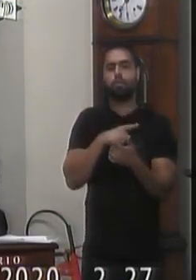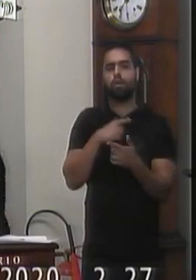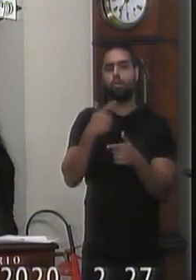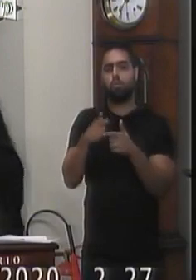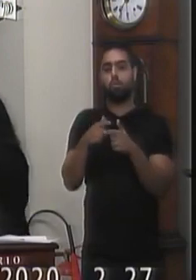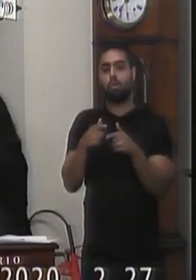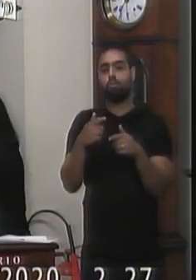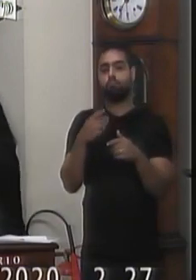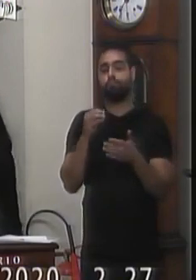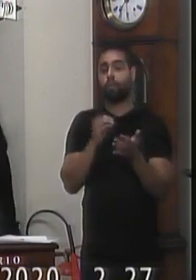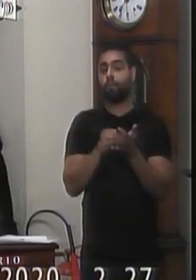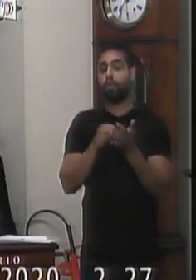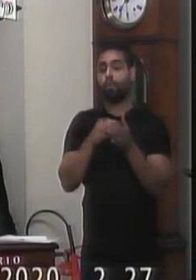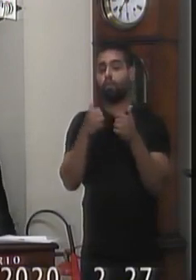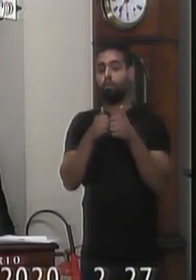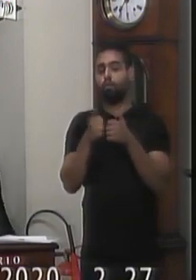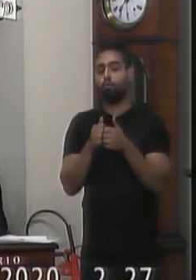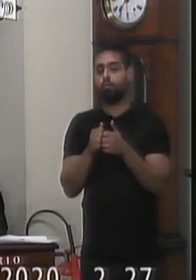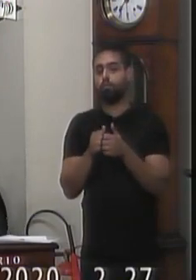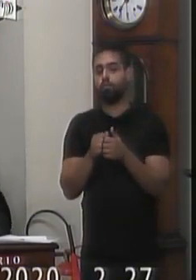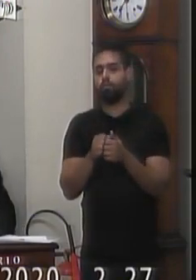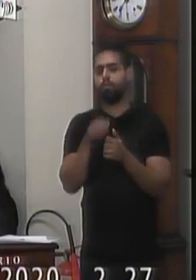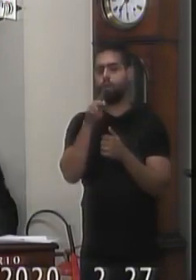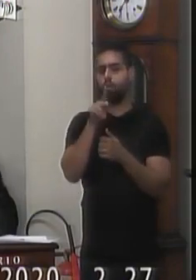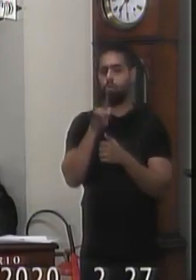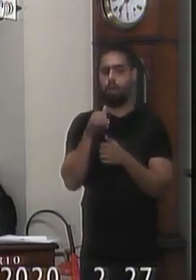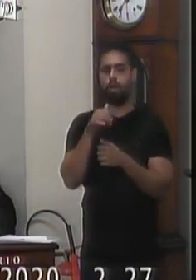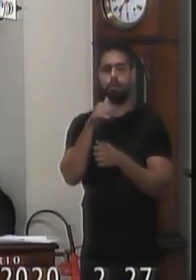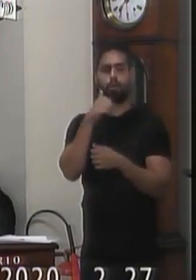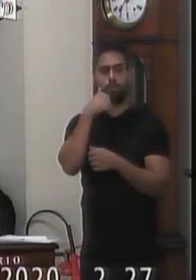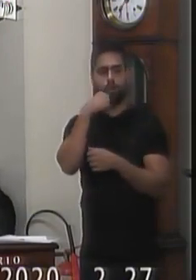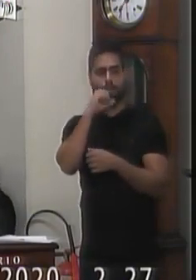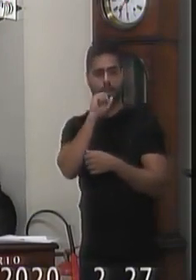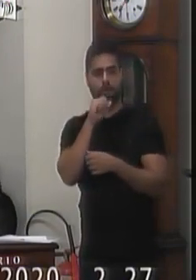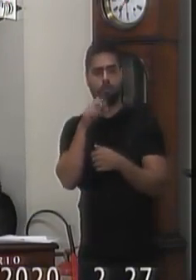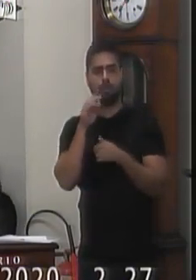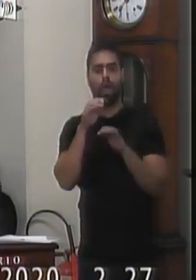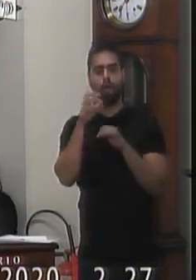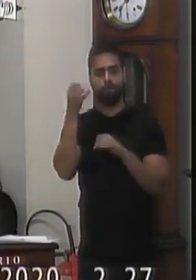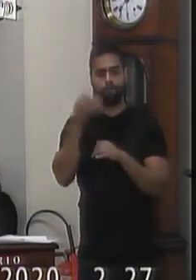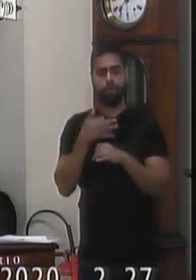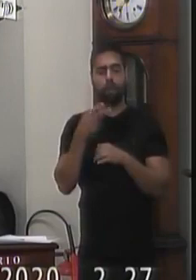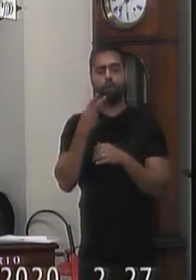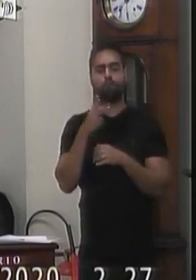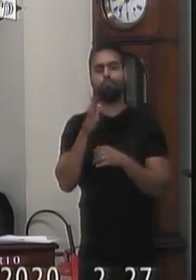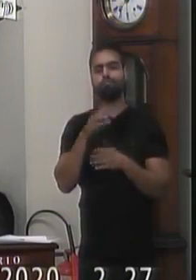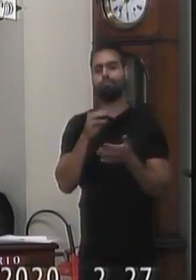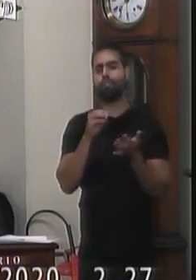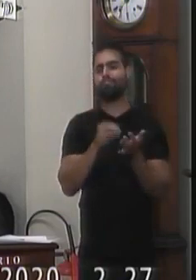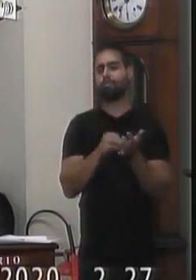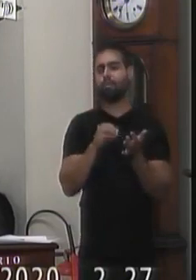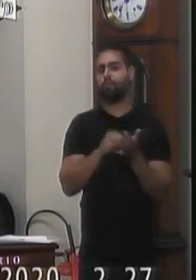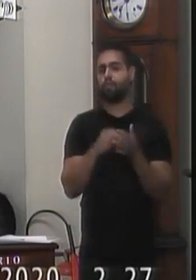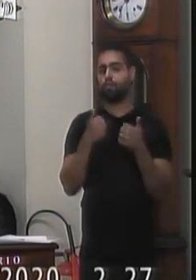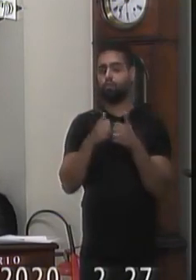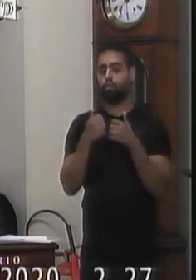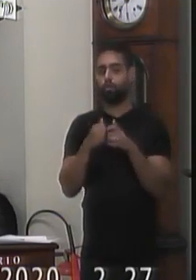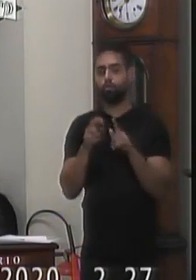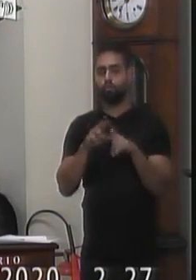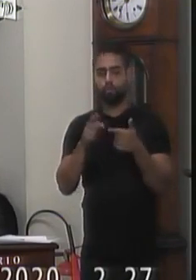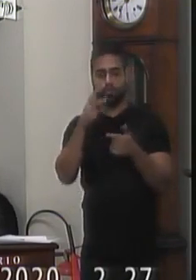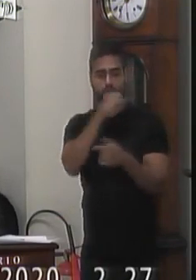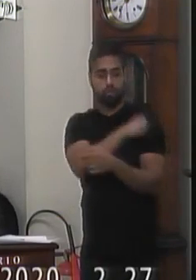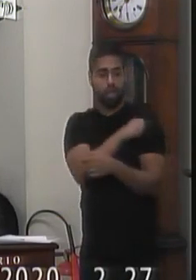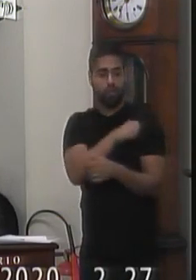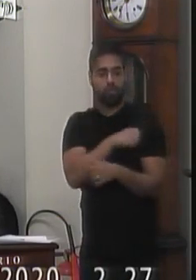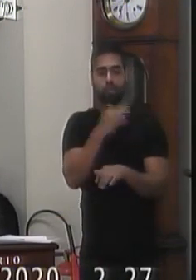ônibus escolar é essencial para os alunos. Os pais dos alunos relataram que, por causa da falta de ônibus, muitas crianças têm faltado às aulas, causando prejuízo na